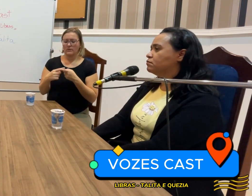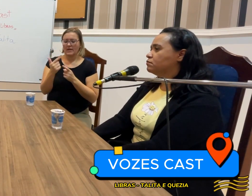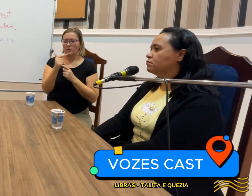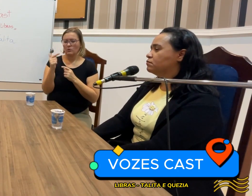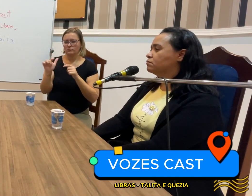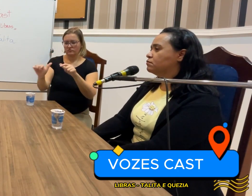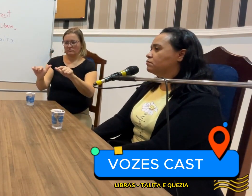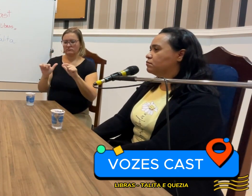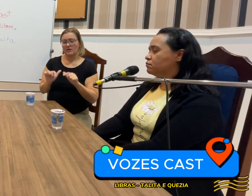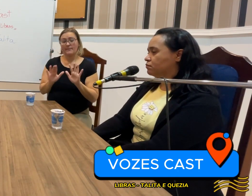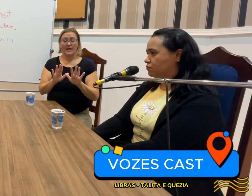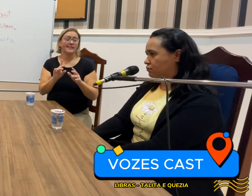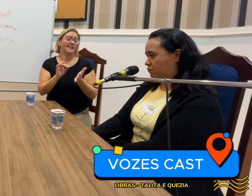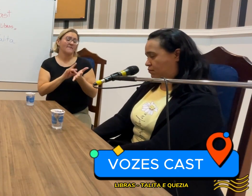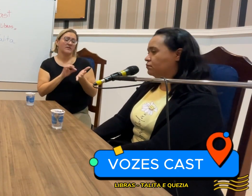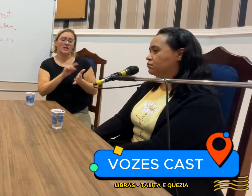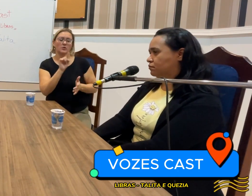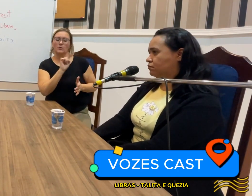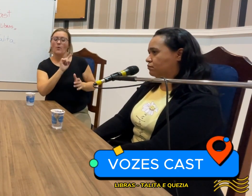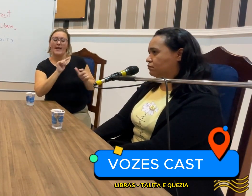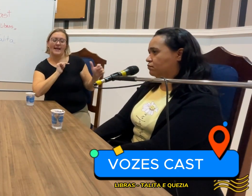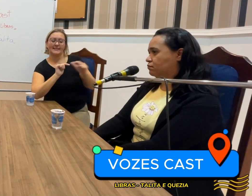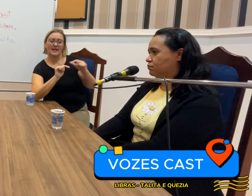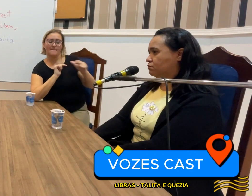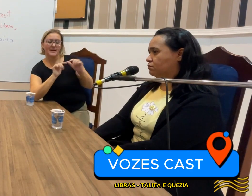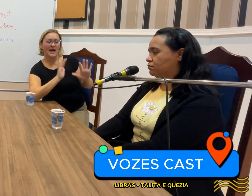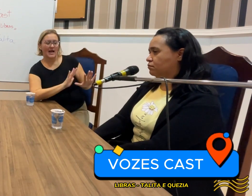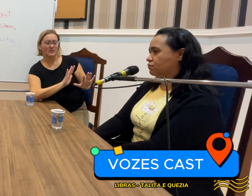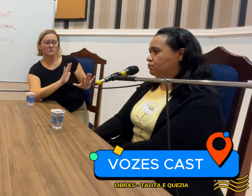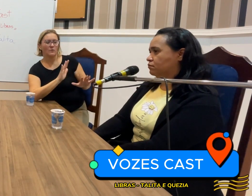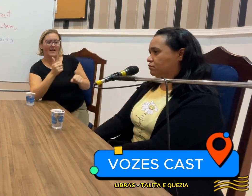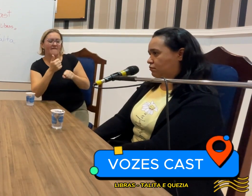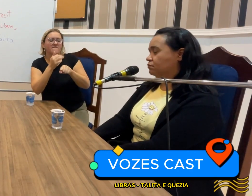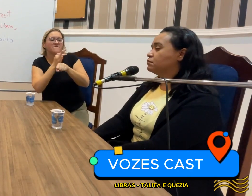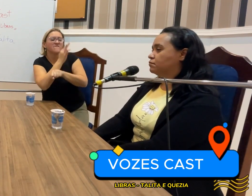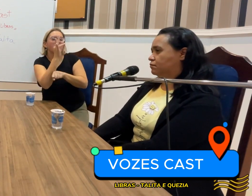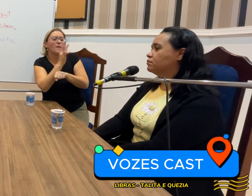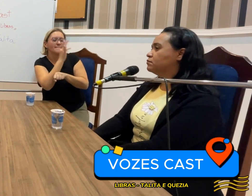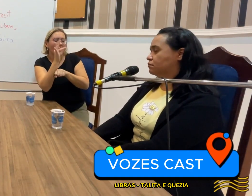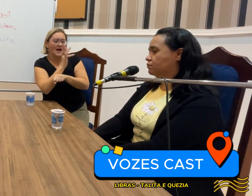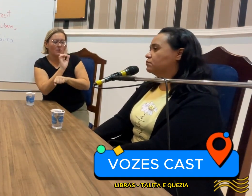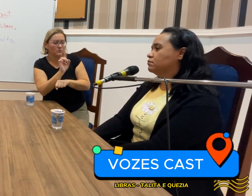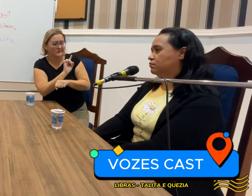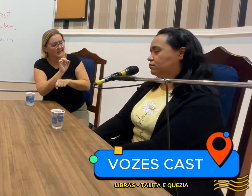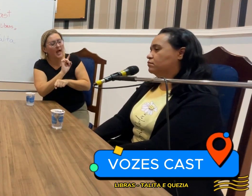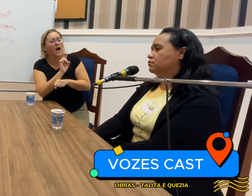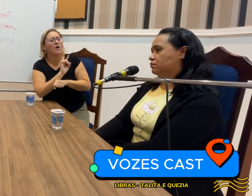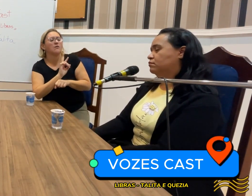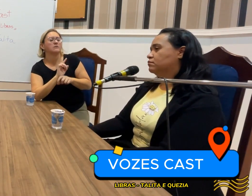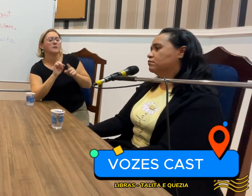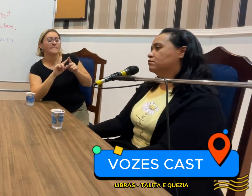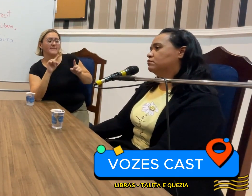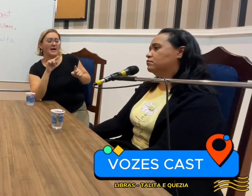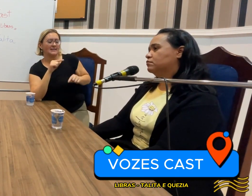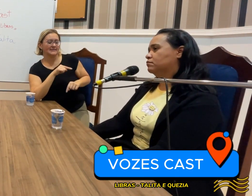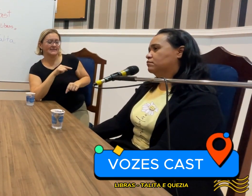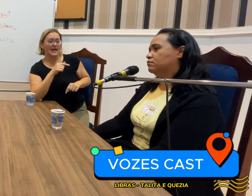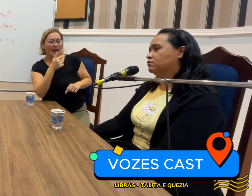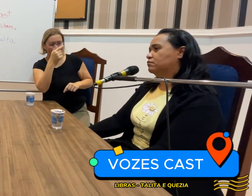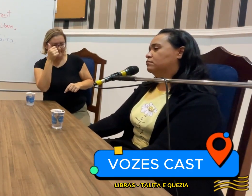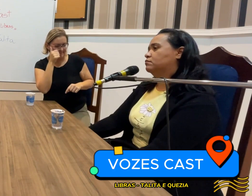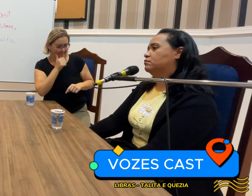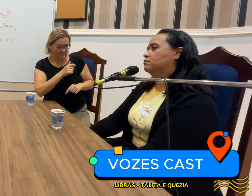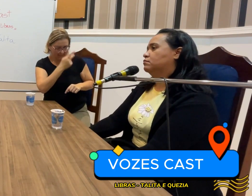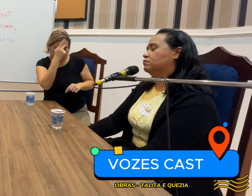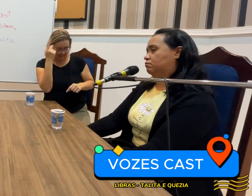um trabalho, era um evento super... nada tão burocrático, tão difícil, mas ela